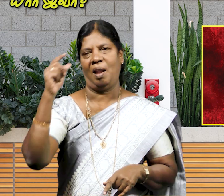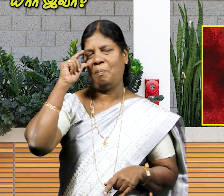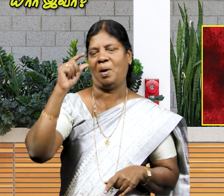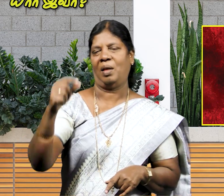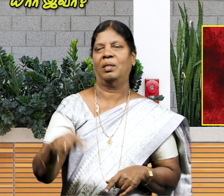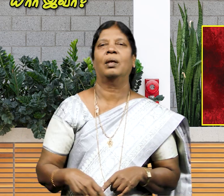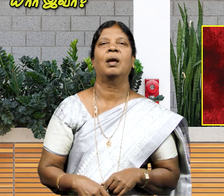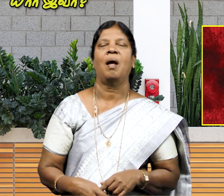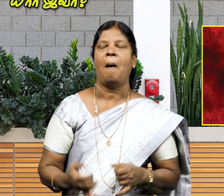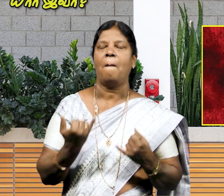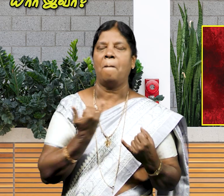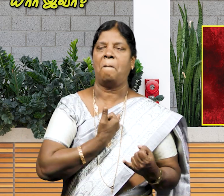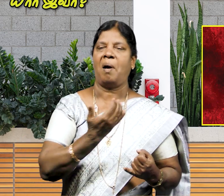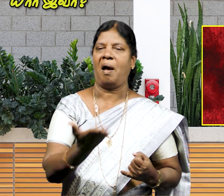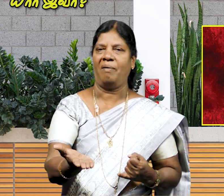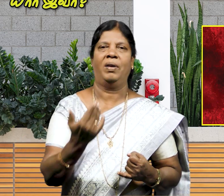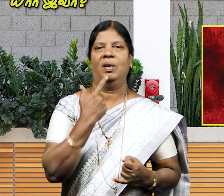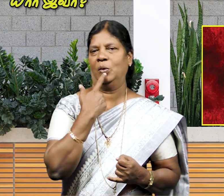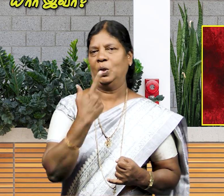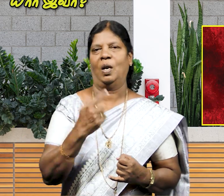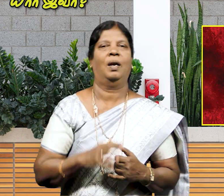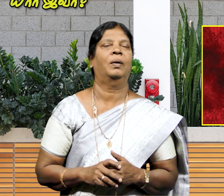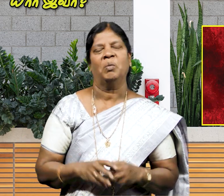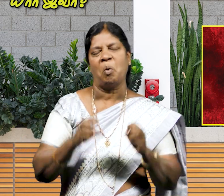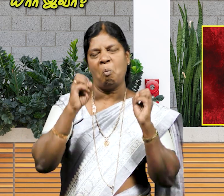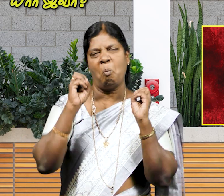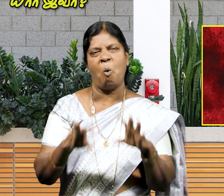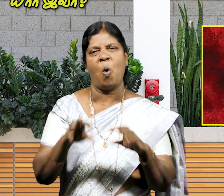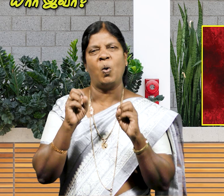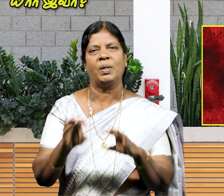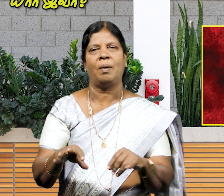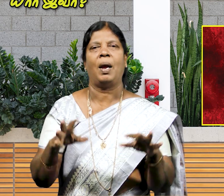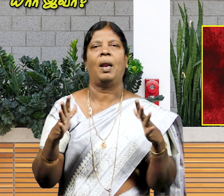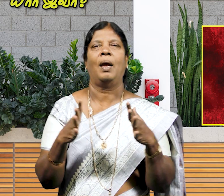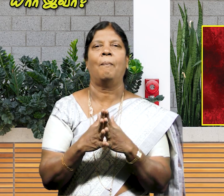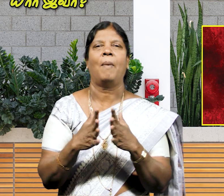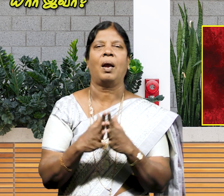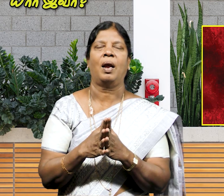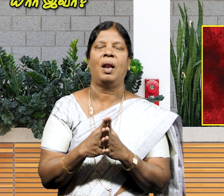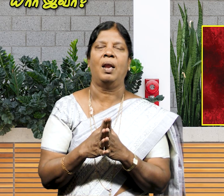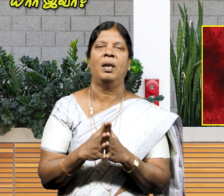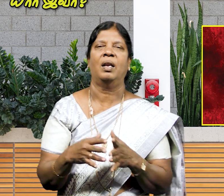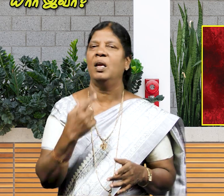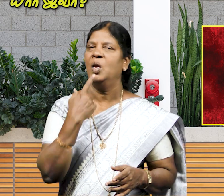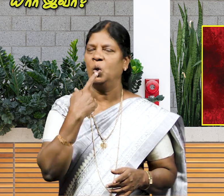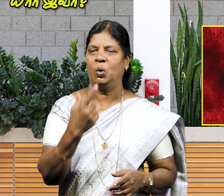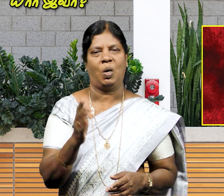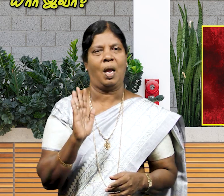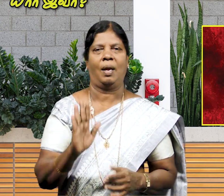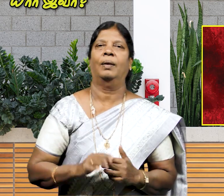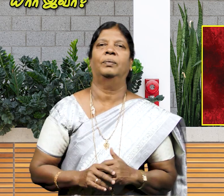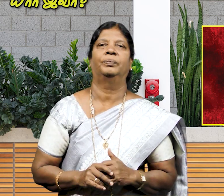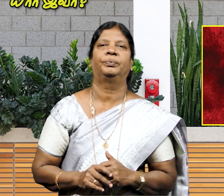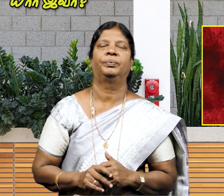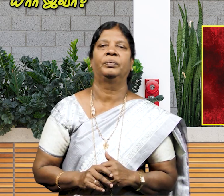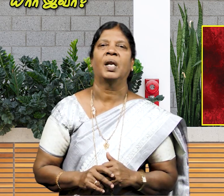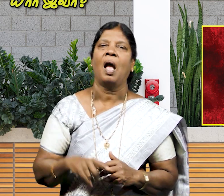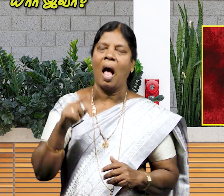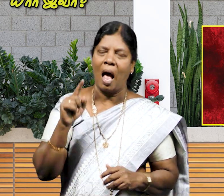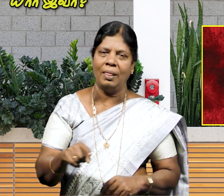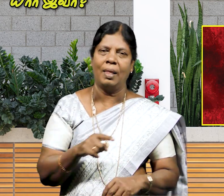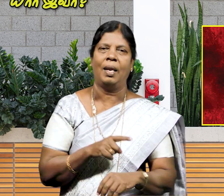மற்றவர்களையெல்லாம் பாவிகளாக கருதினார்கள். அவர்களெல்லாம் மோசமான மக்கள் என்று முத்திரை குத்தி